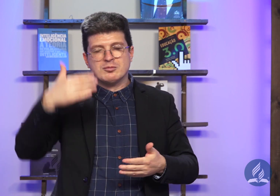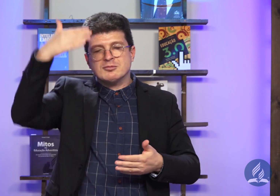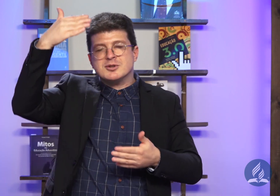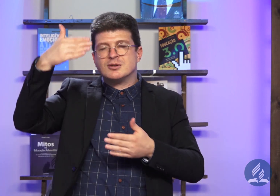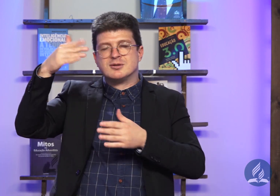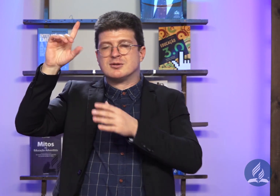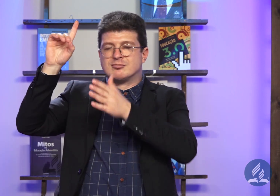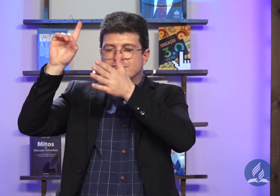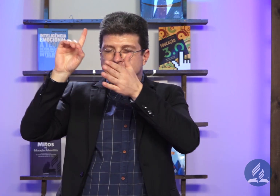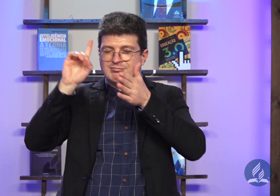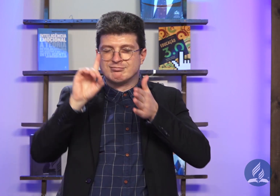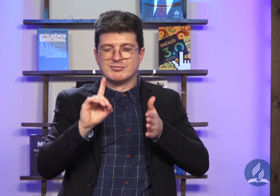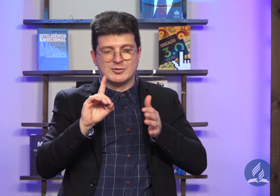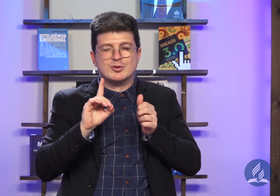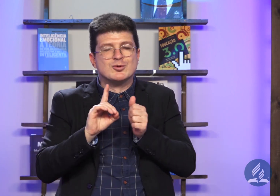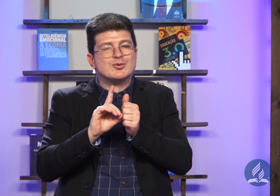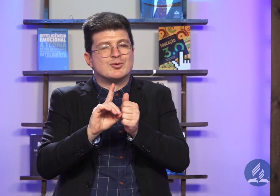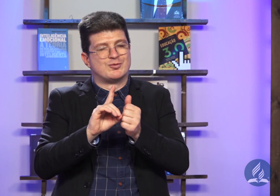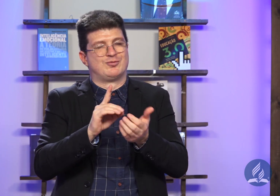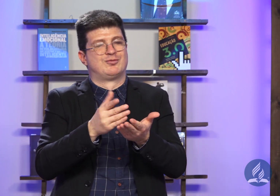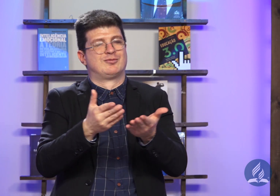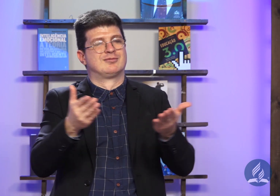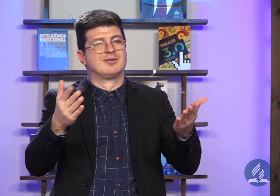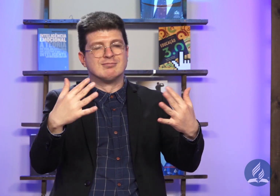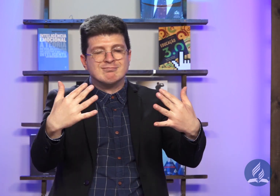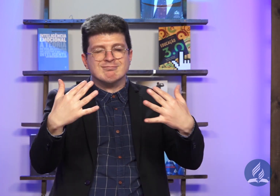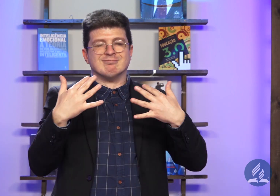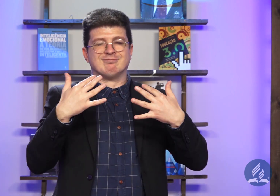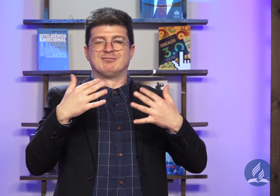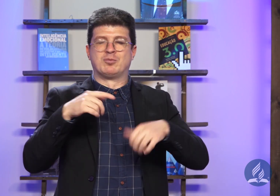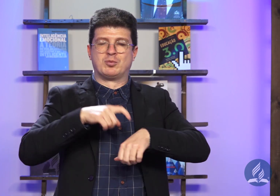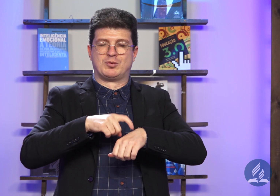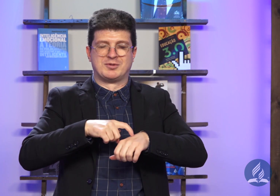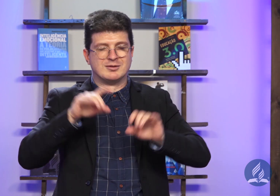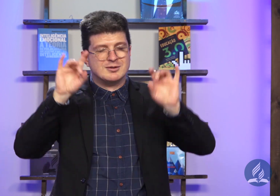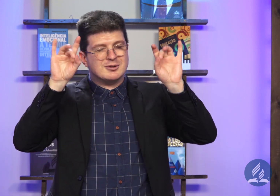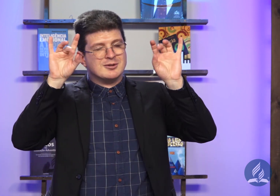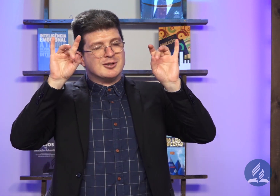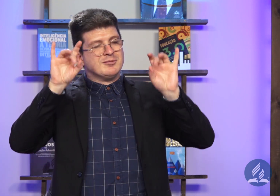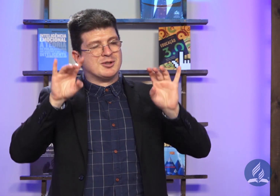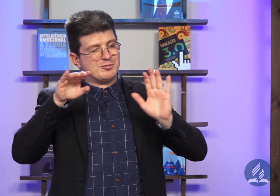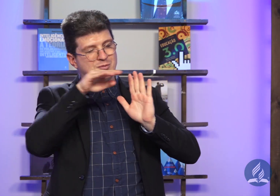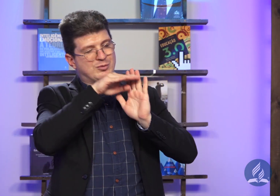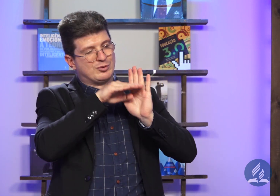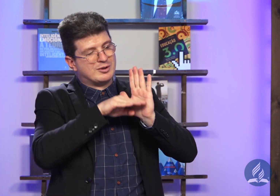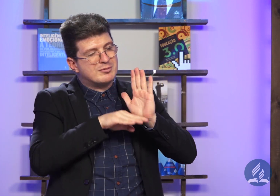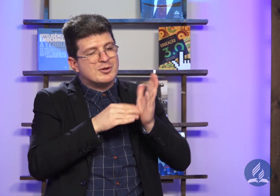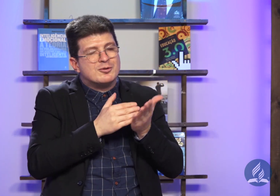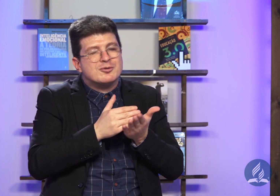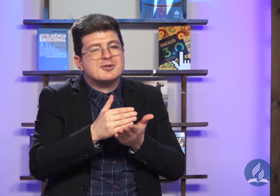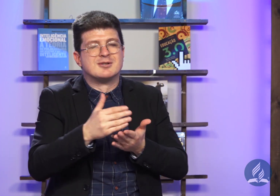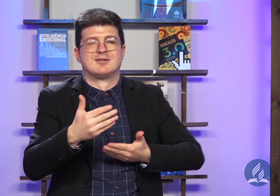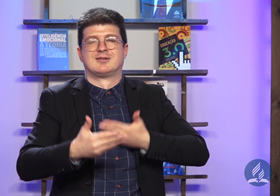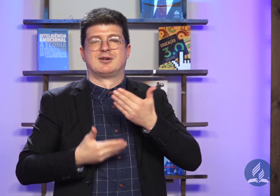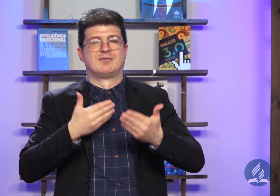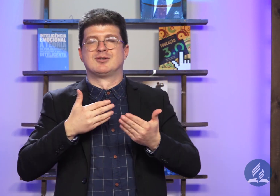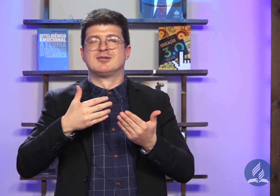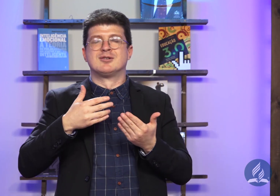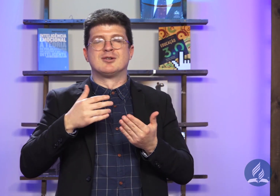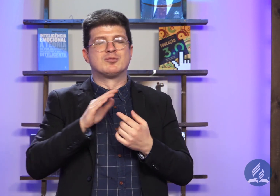estarmos aqui. Obrigado por o Senhor estar conosco neste momento também, pelas pessoas que estão assistindo essa programação tão